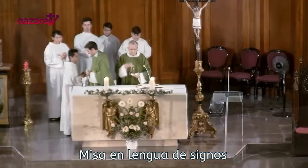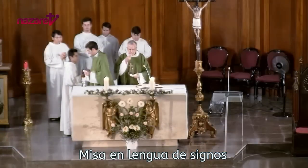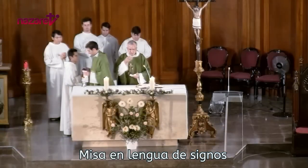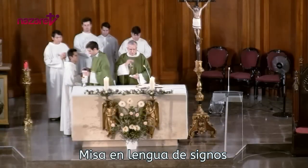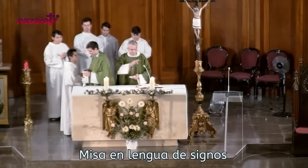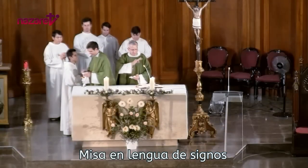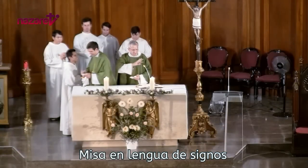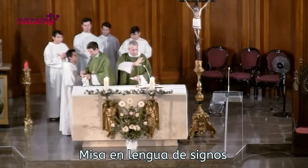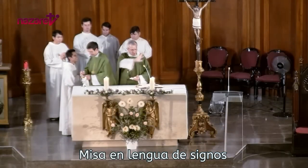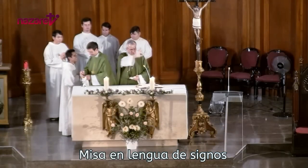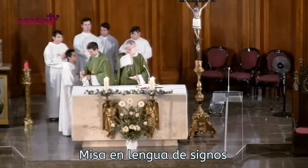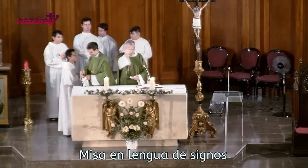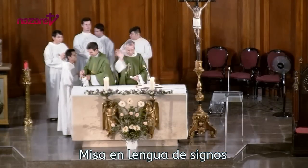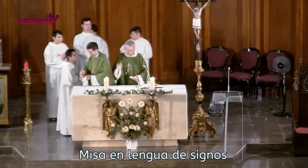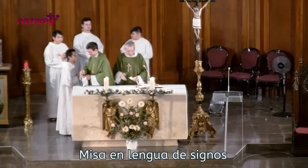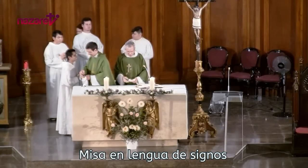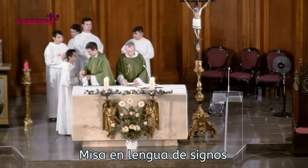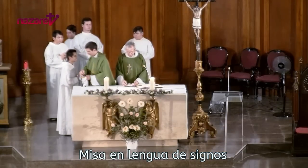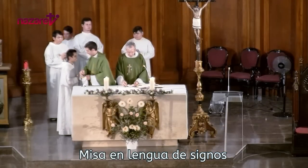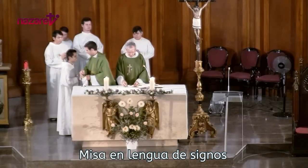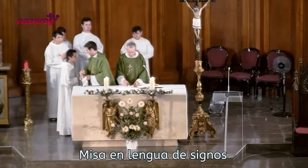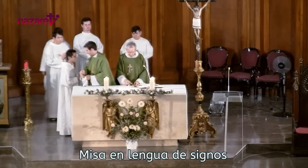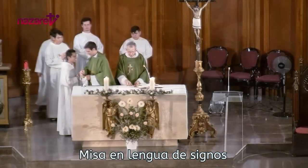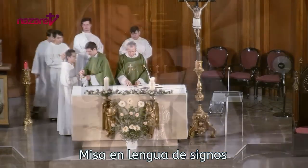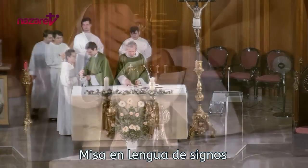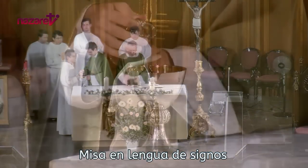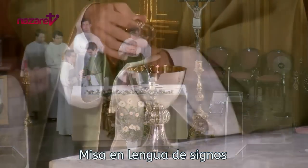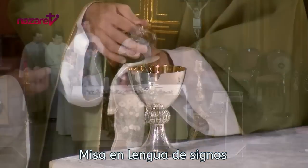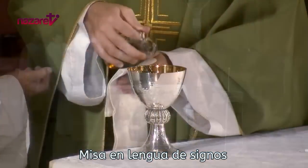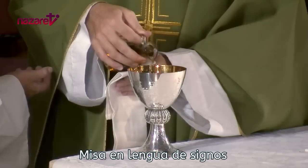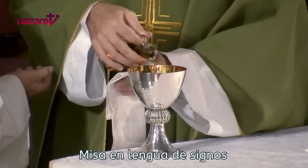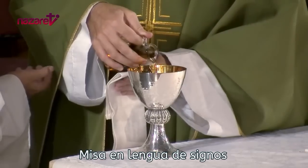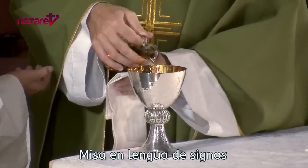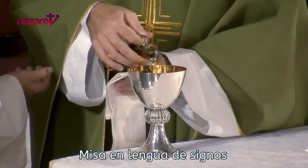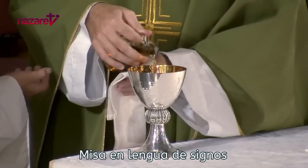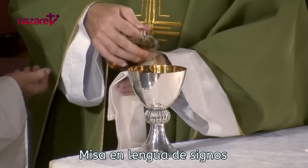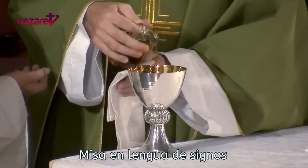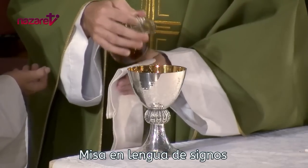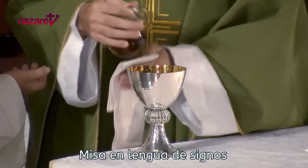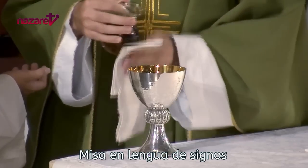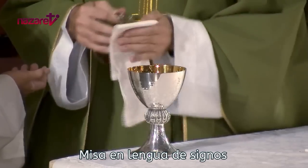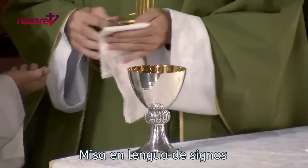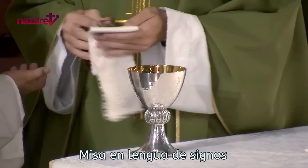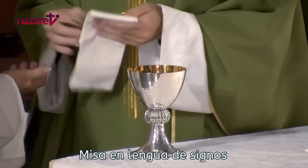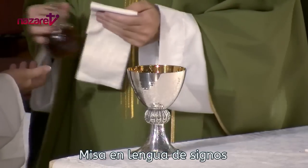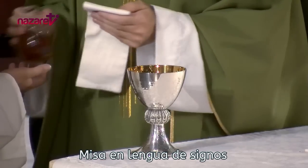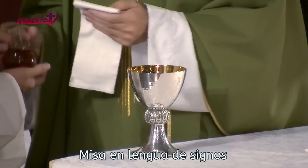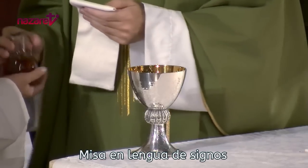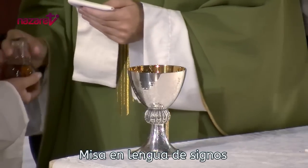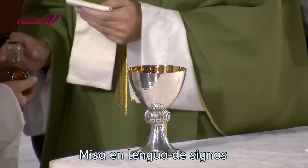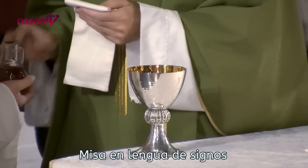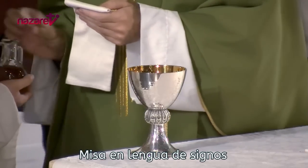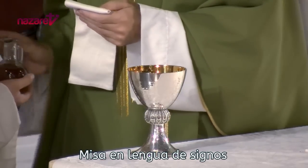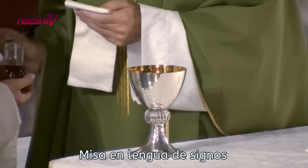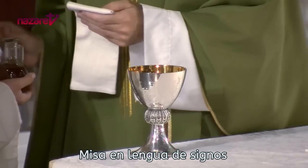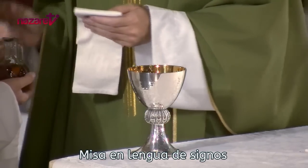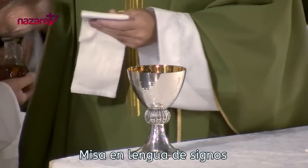Bendito seas, Señor Dios del universo, por este pan, fruto de la tierra y del trabajo del hombre, que recibimos